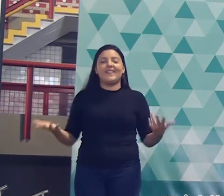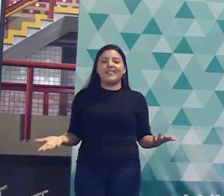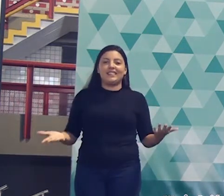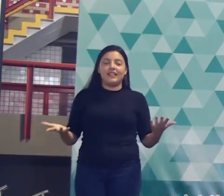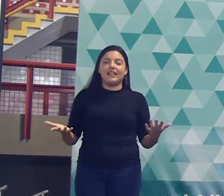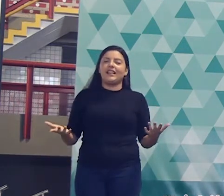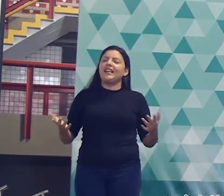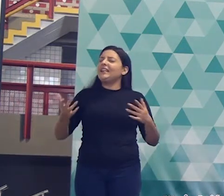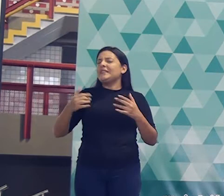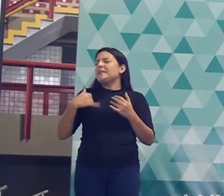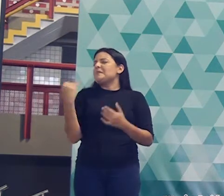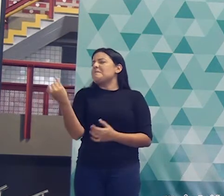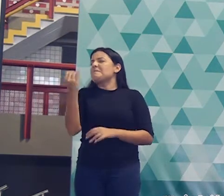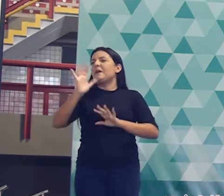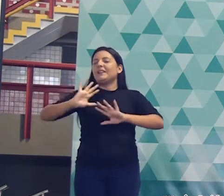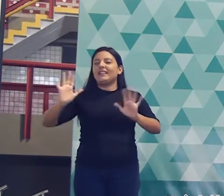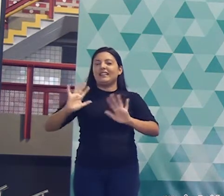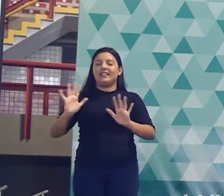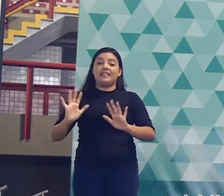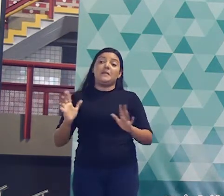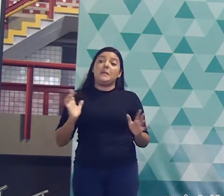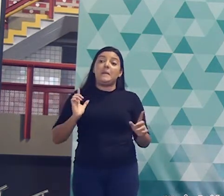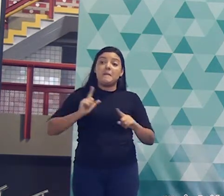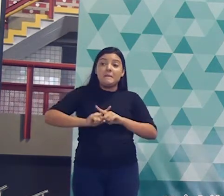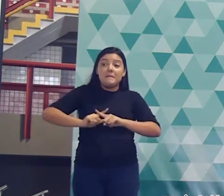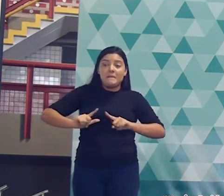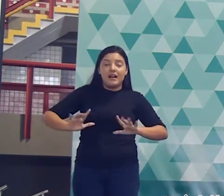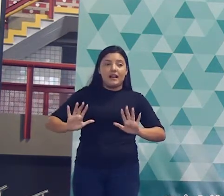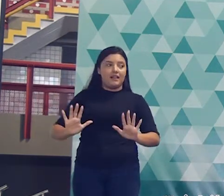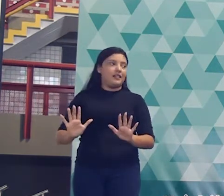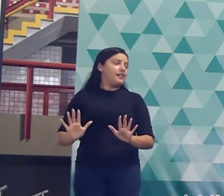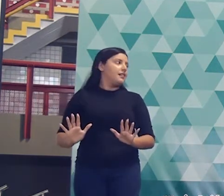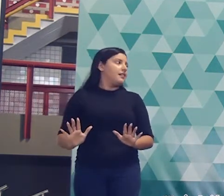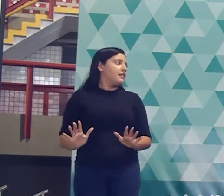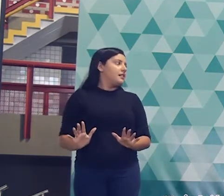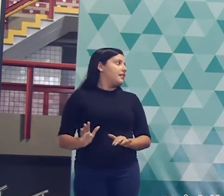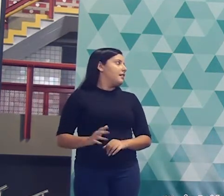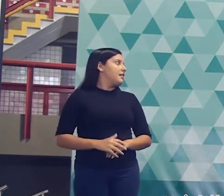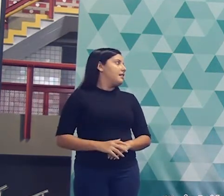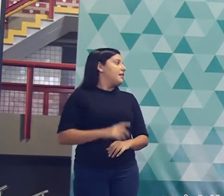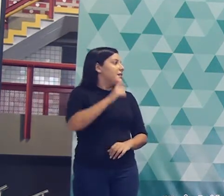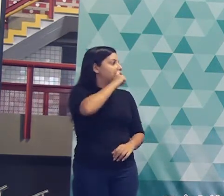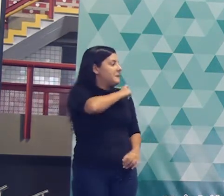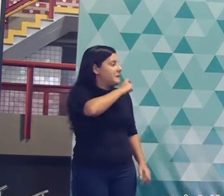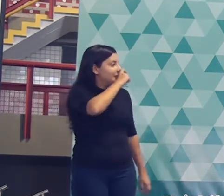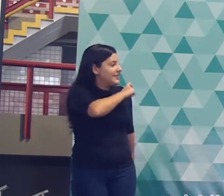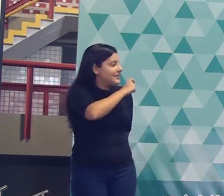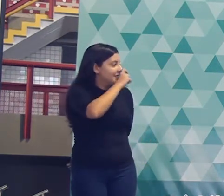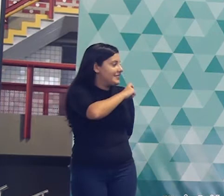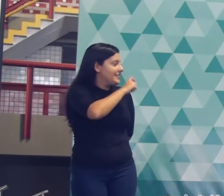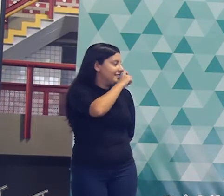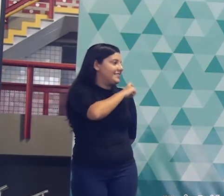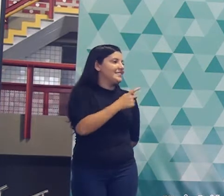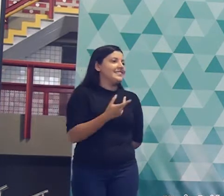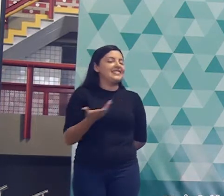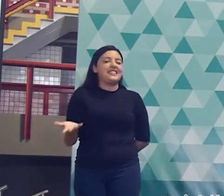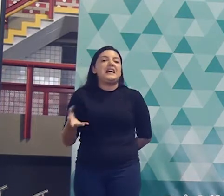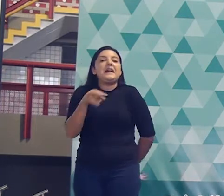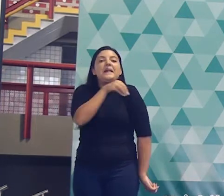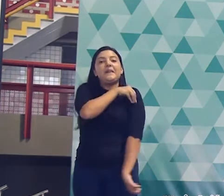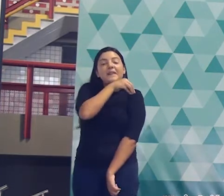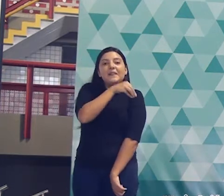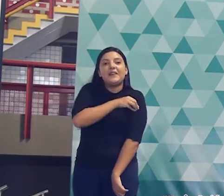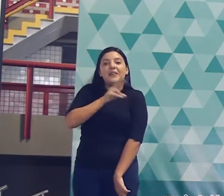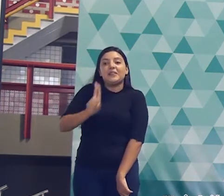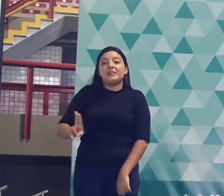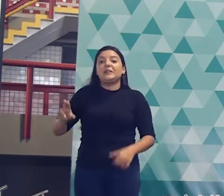qual a bebida que você está ingerindo. O álcool, mentira. Ele está mentindo mesmo, minha filha, ele está mentindo. O álcool que a pessoa